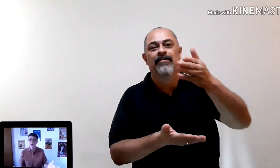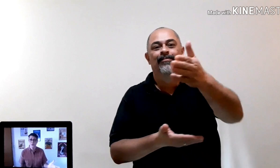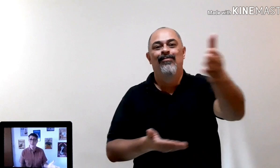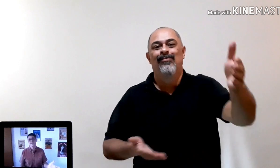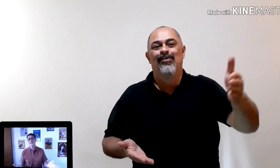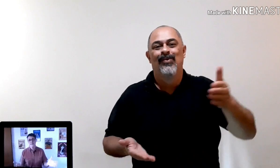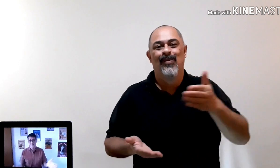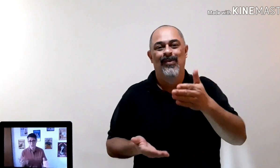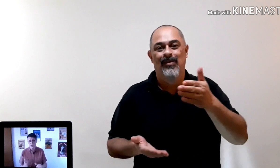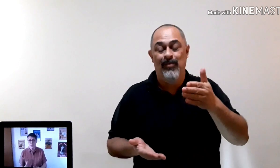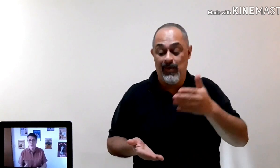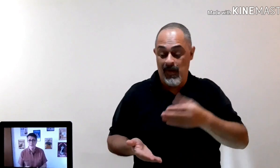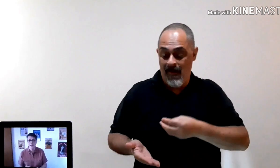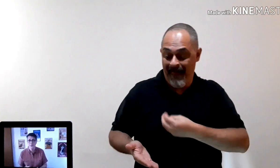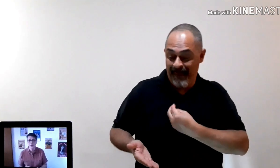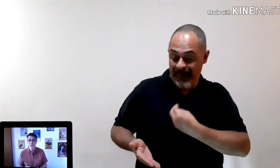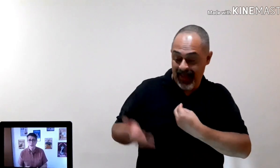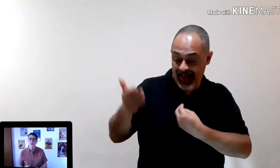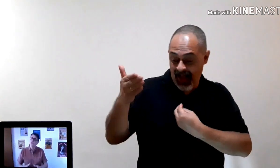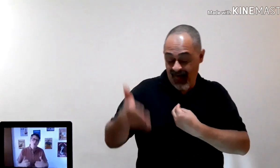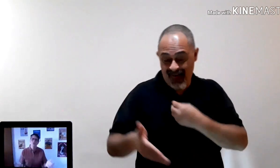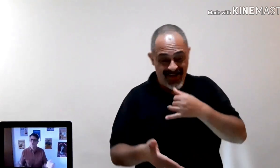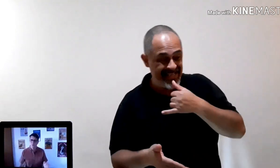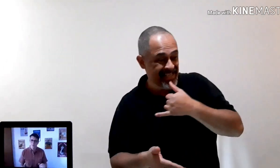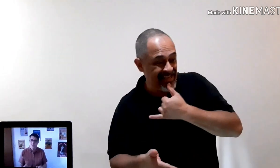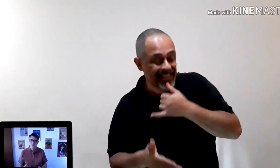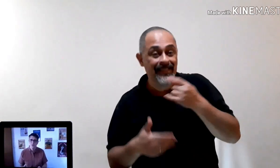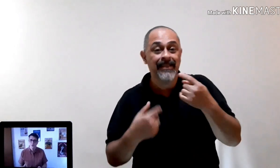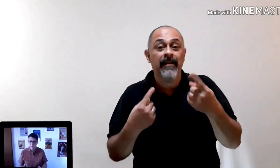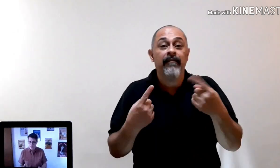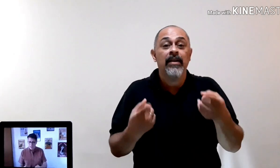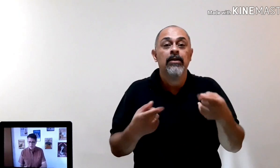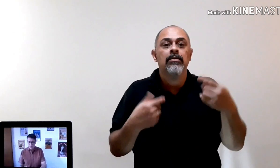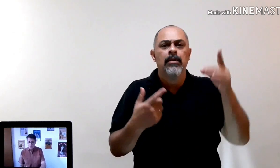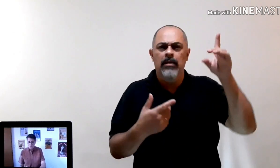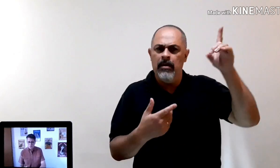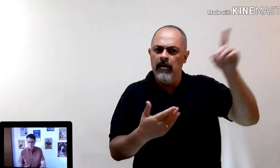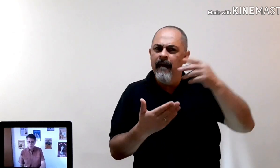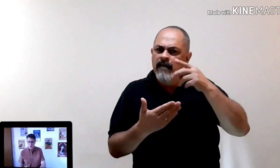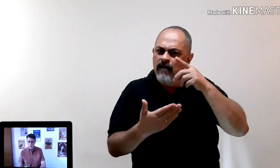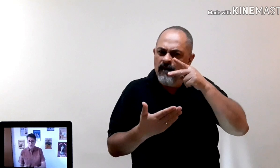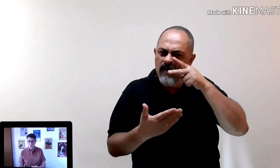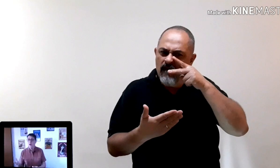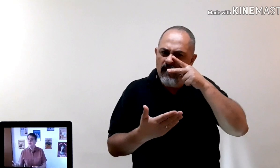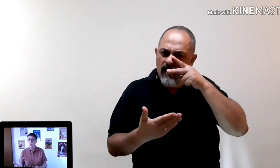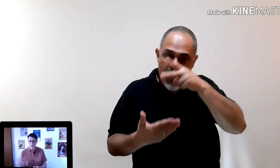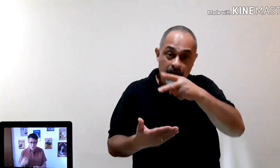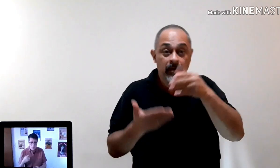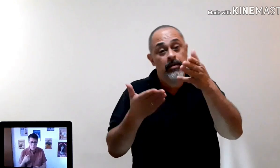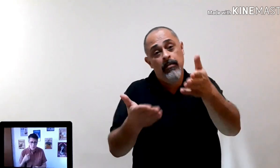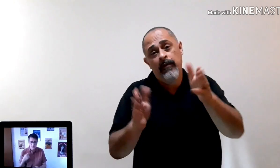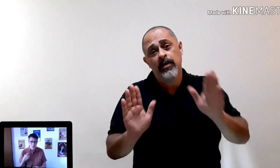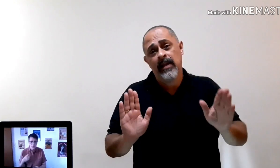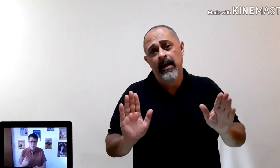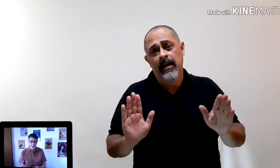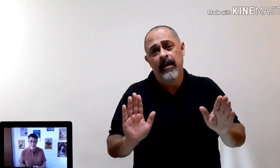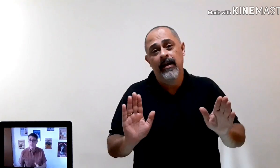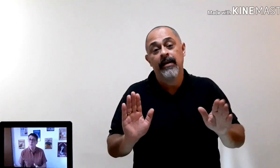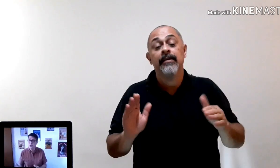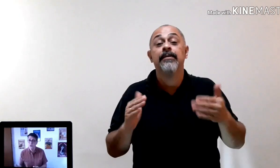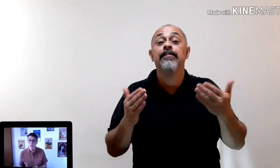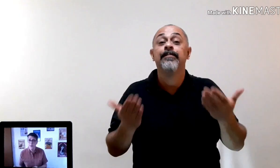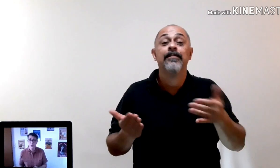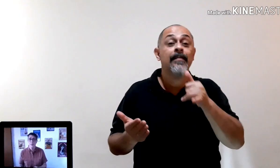nesse momento de tristeza que a gente tem passado. E em todos os momentos, né? Então, a gente olha também